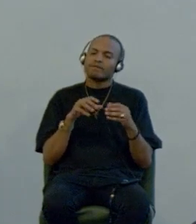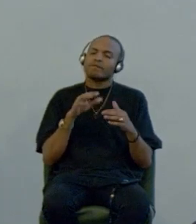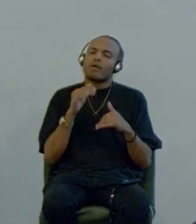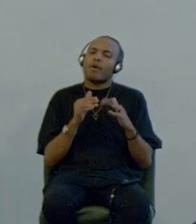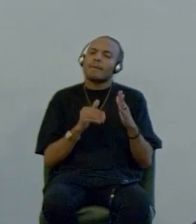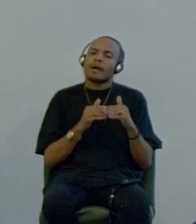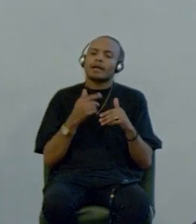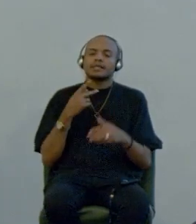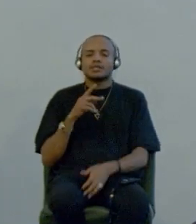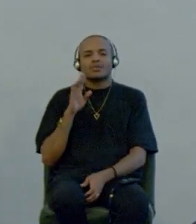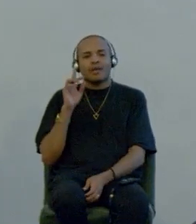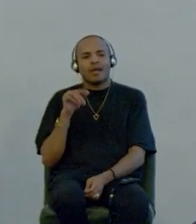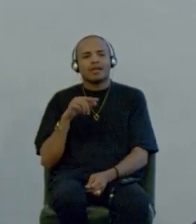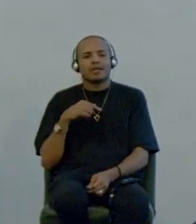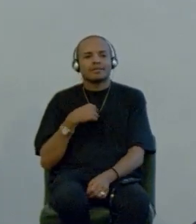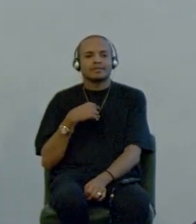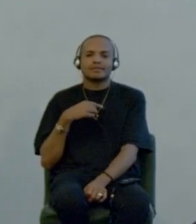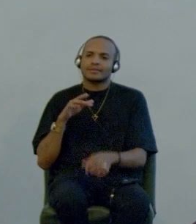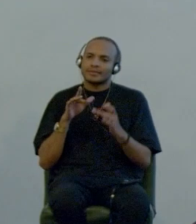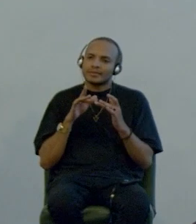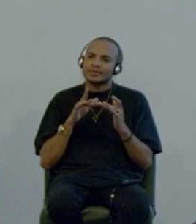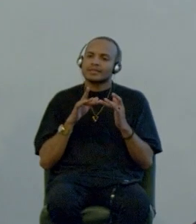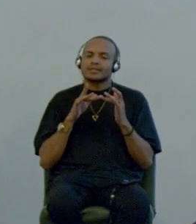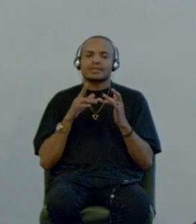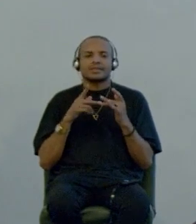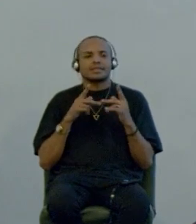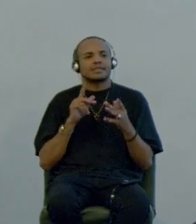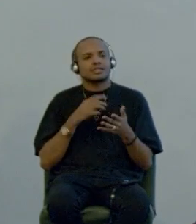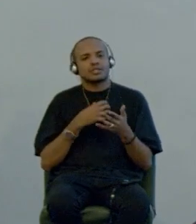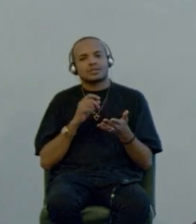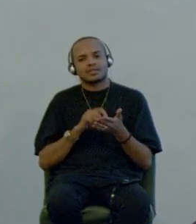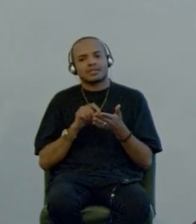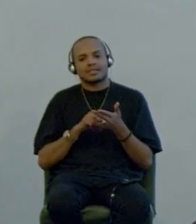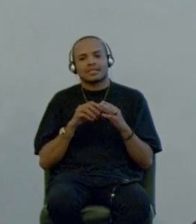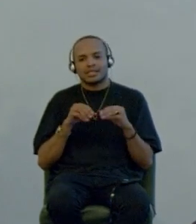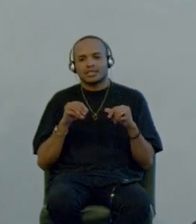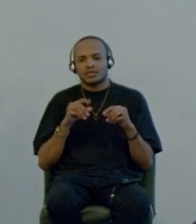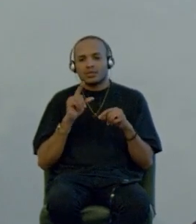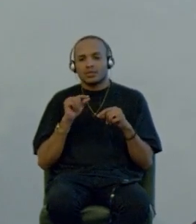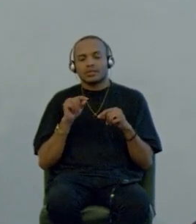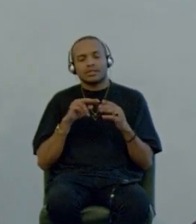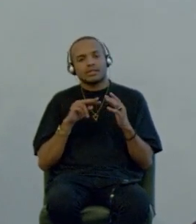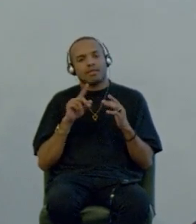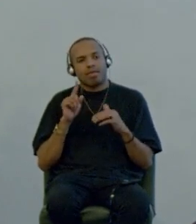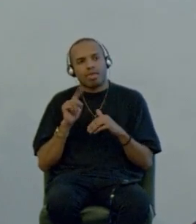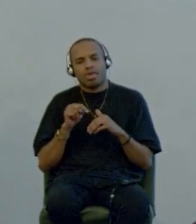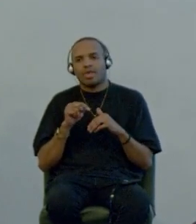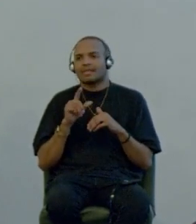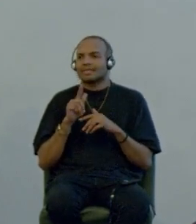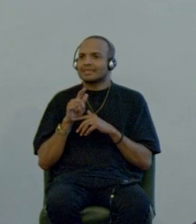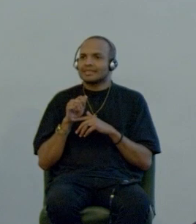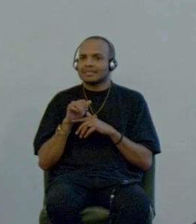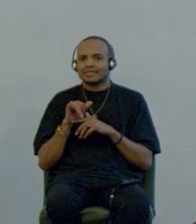de l'écriture terrestre. C'est quoi une écriture terrestre? Alors, c'est pas Gaïa, faudra qu'on déplie un peu